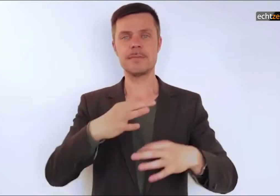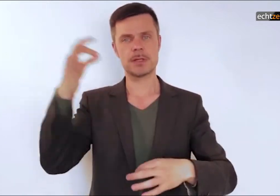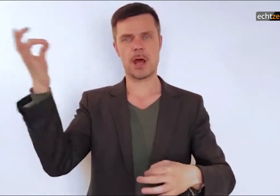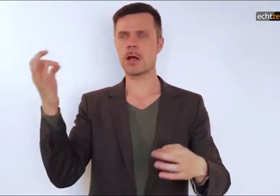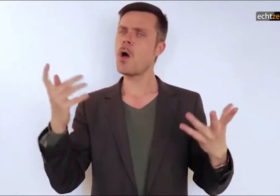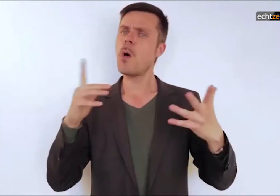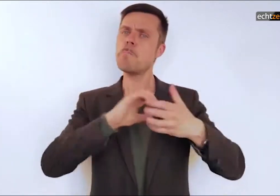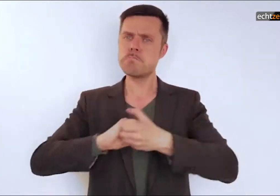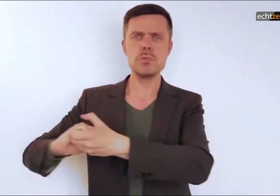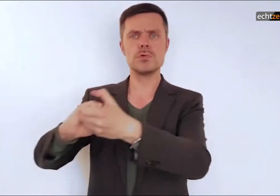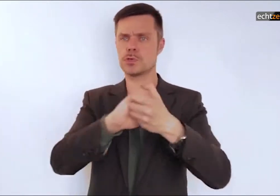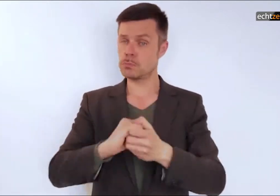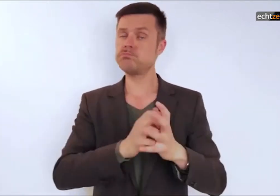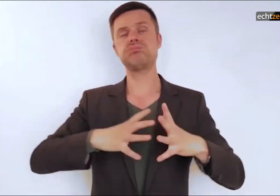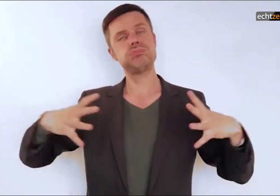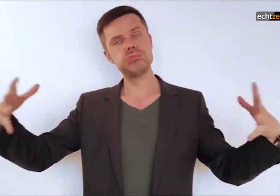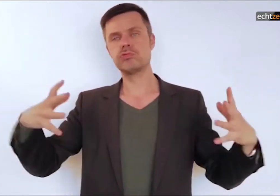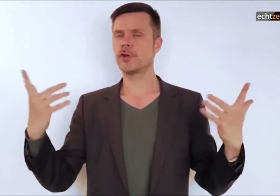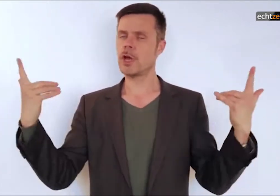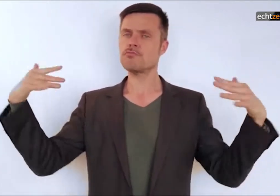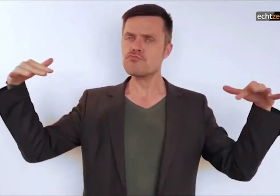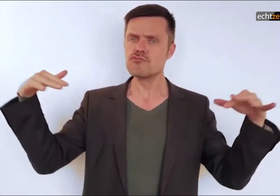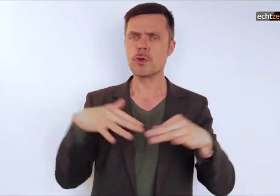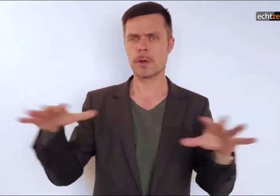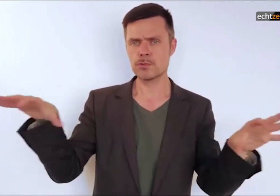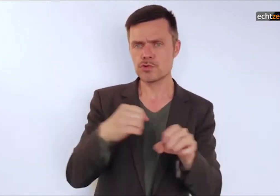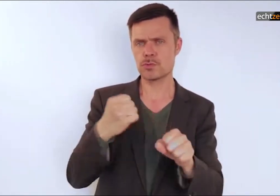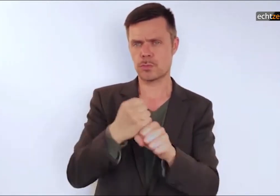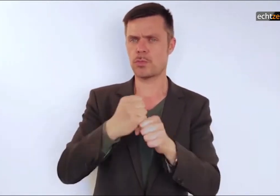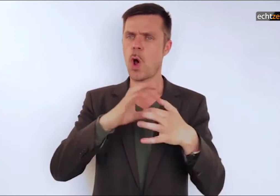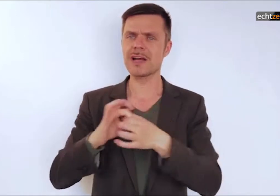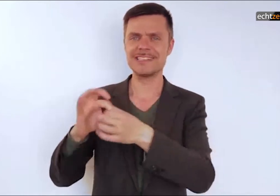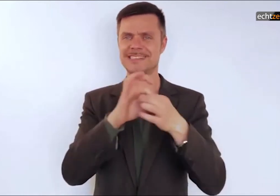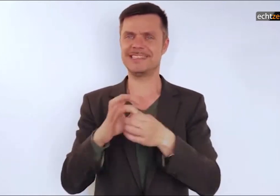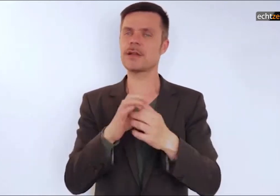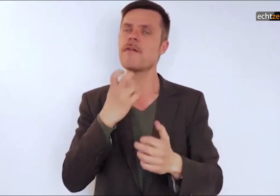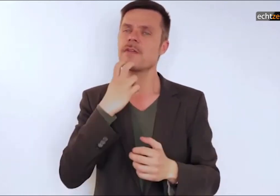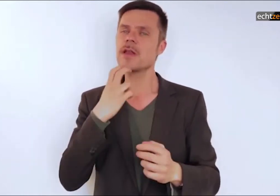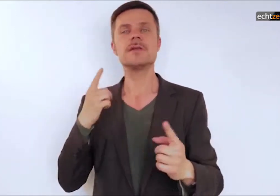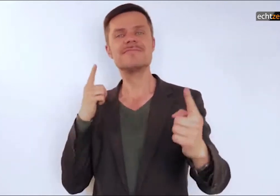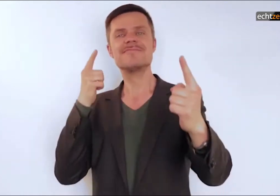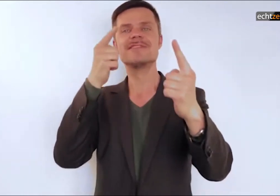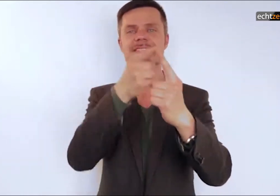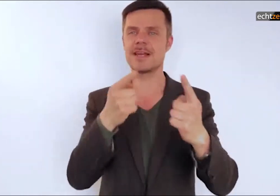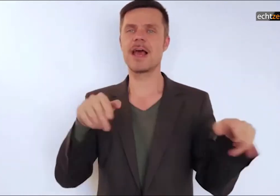an Organisationen und Institutionen getragen, denen das gleichberechtigte Miteinander ein großes Anliegen